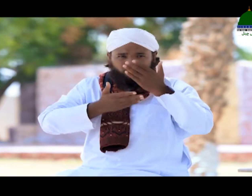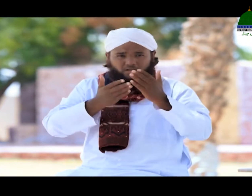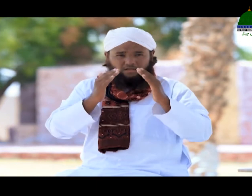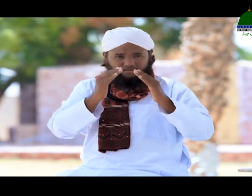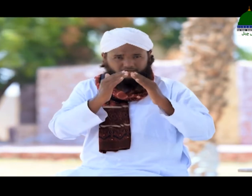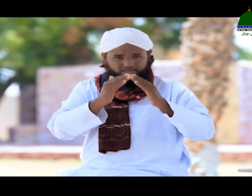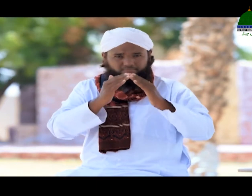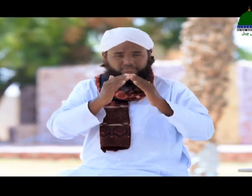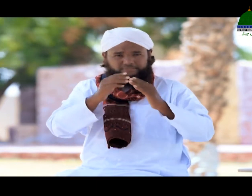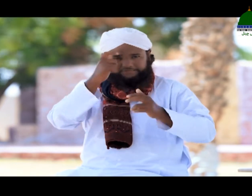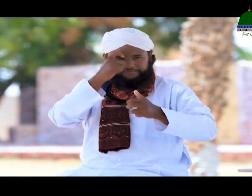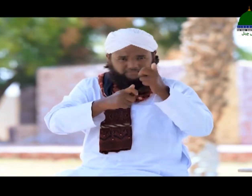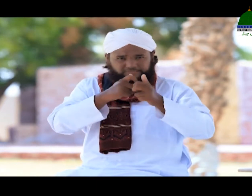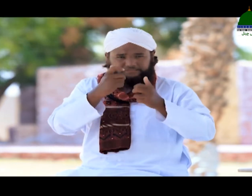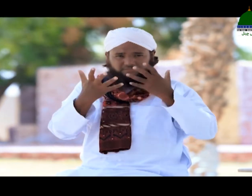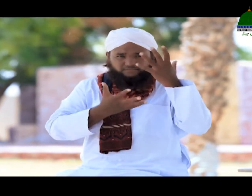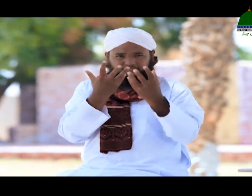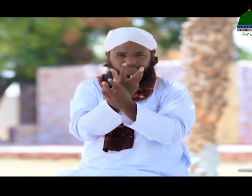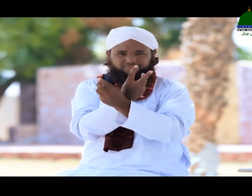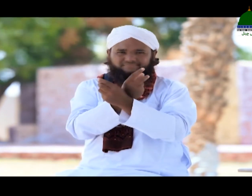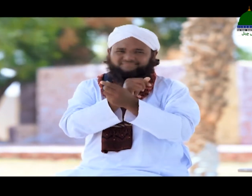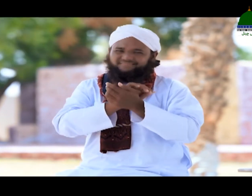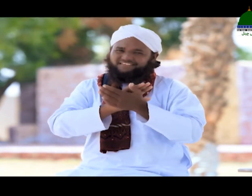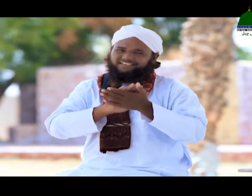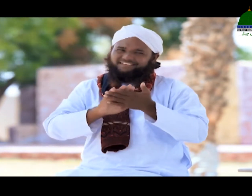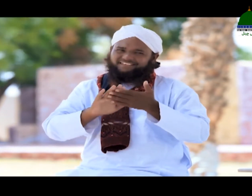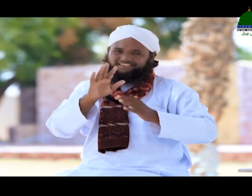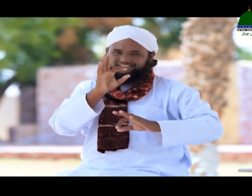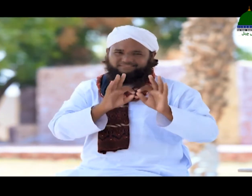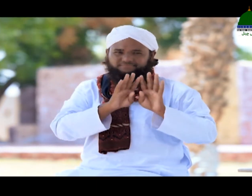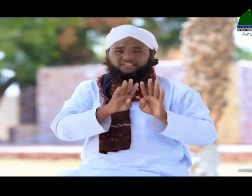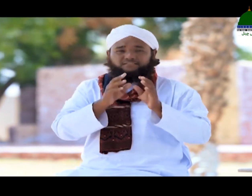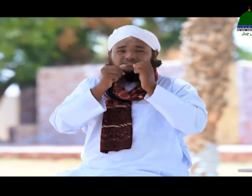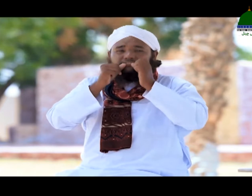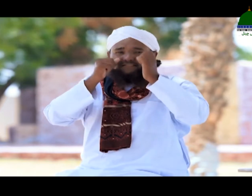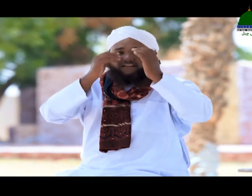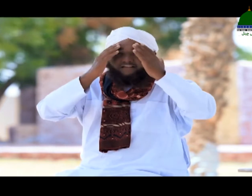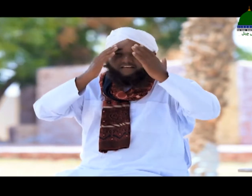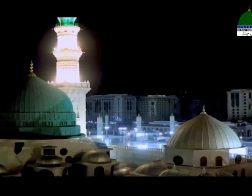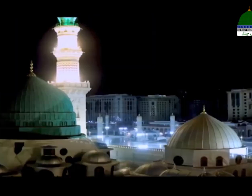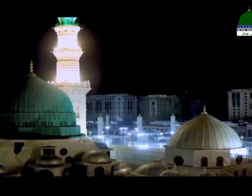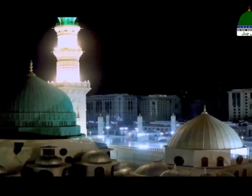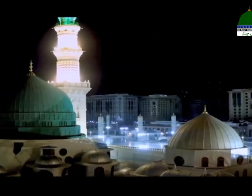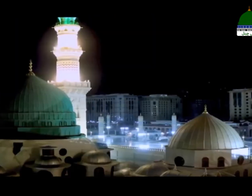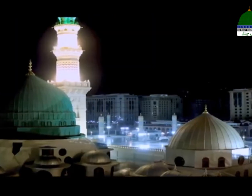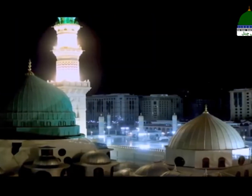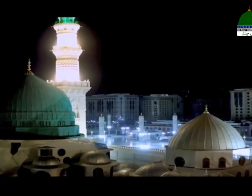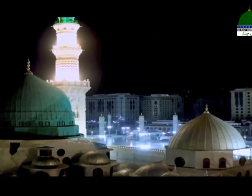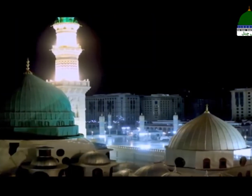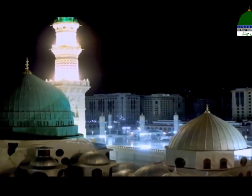والے کے گھر پر آفتیں اور بلائیں نہیں آتیں۔ صلو علی الحبیب صلی